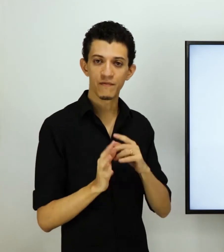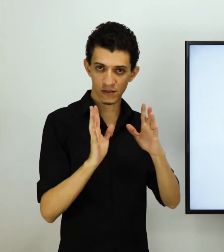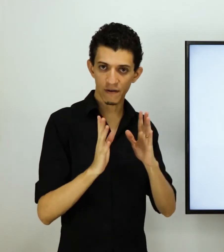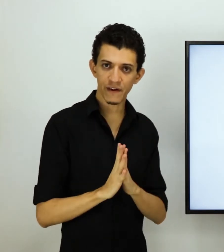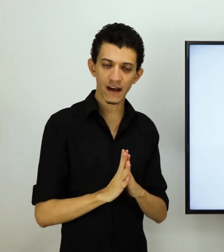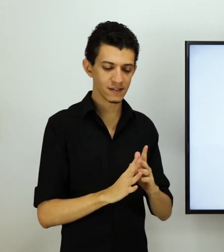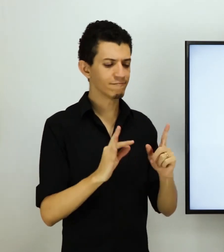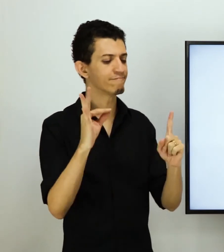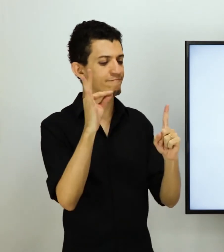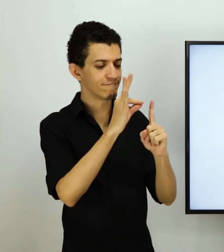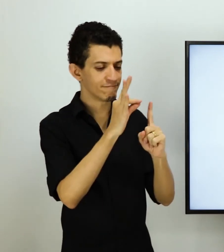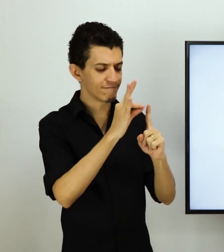fazer uma frase.